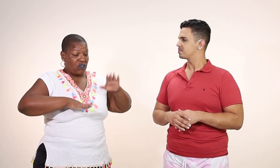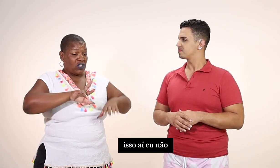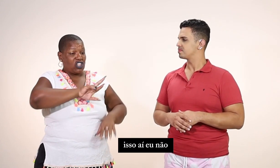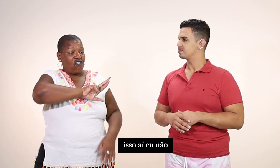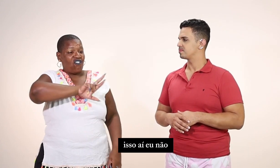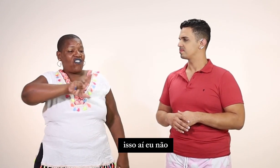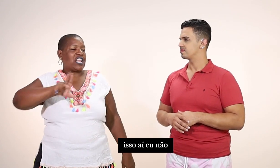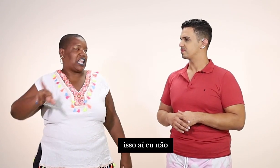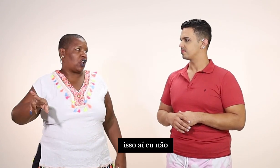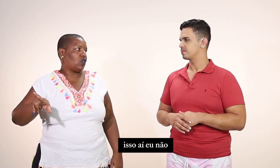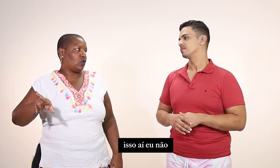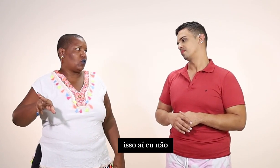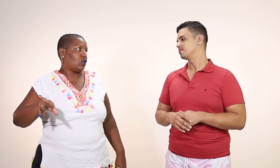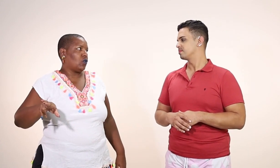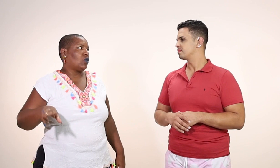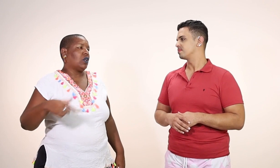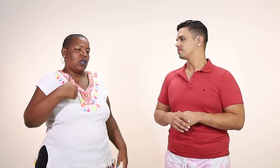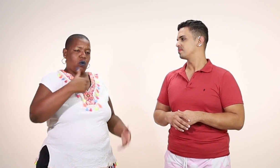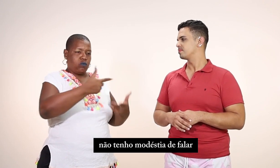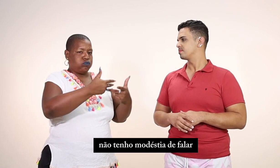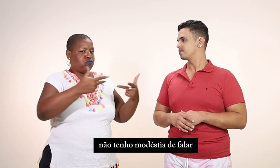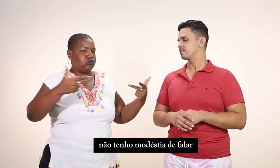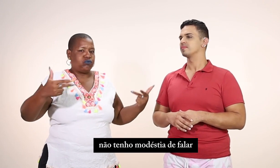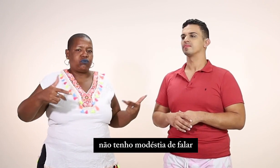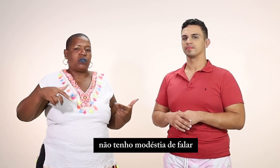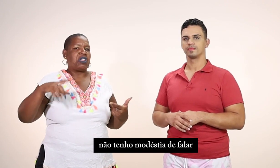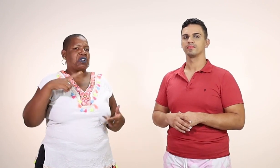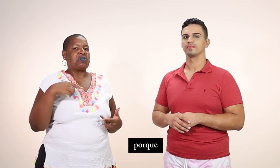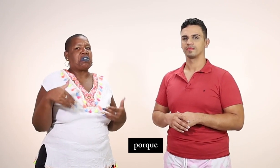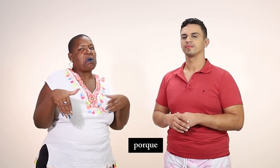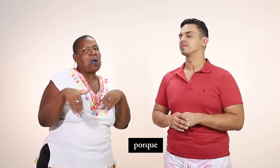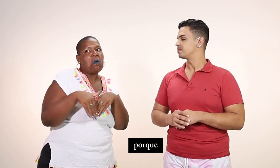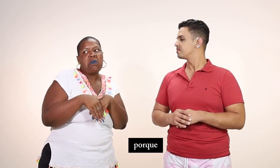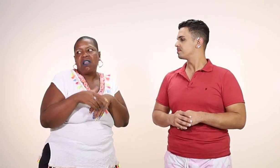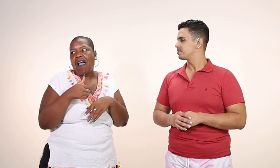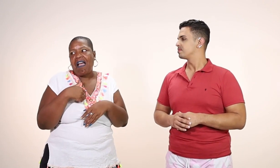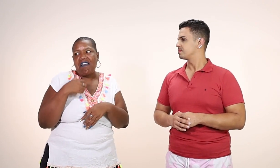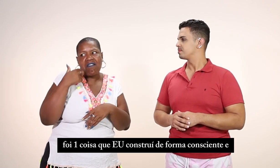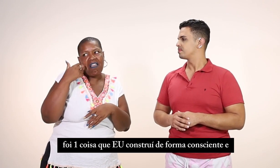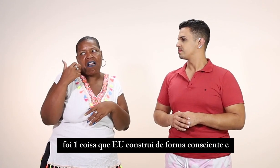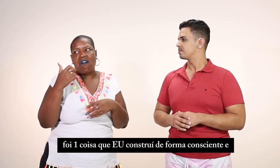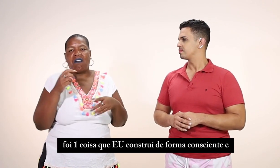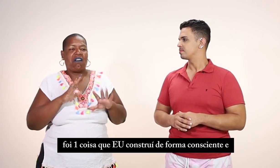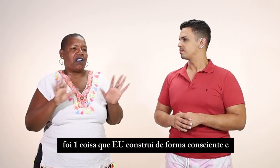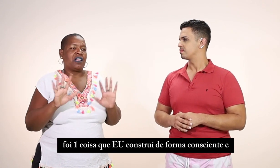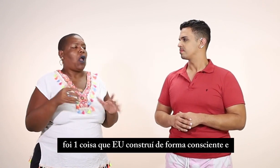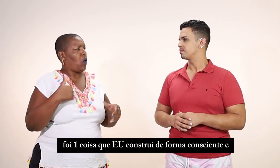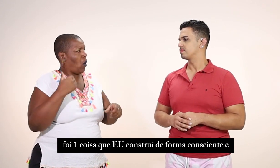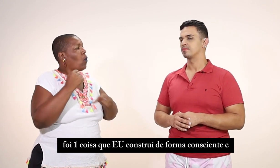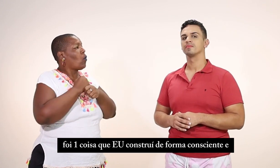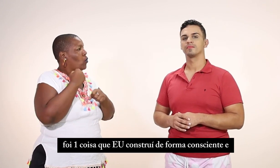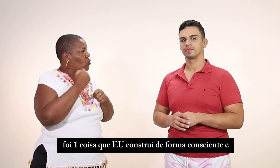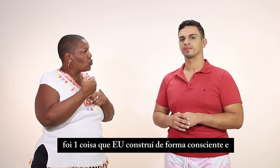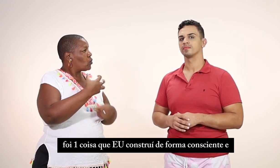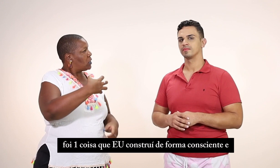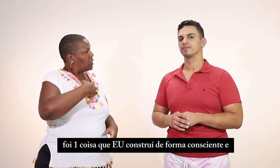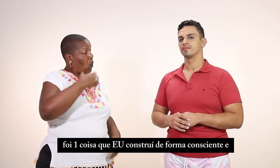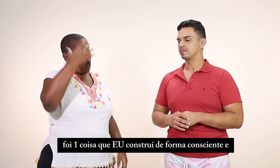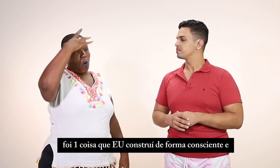Isso aí eu não tenho modéstia de falar, porque foi uma coisa que eu construí de forma consciente